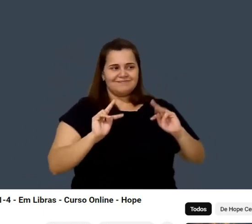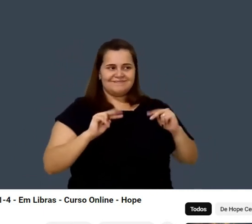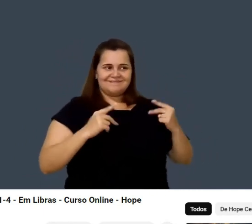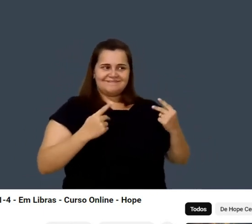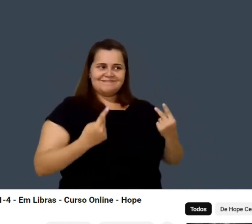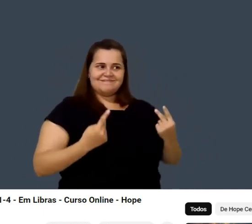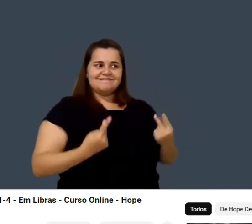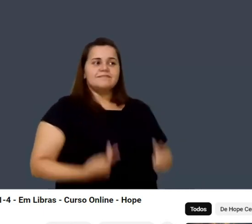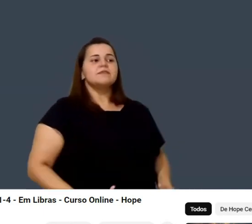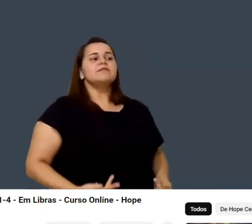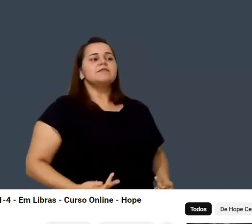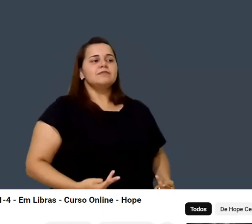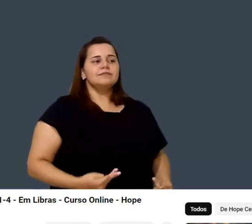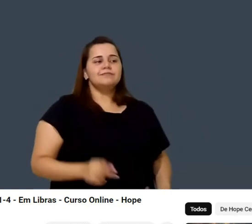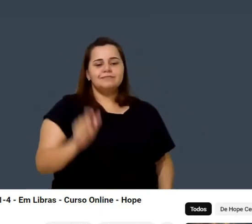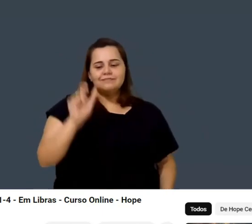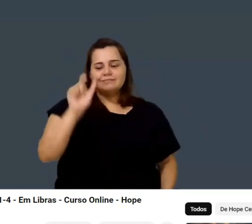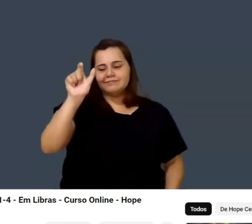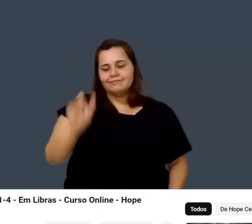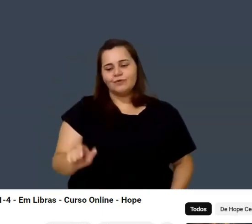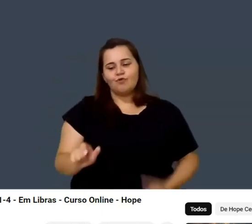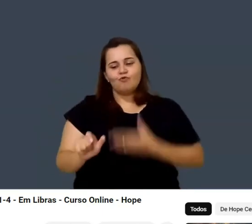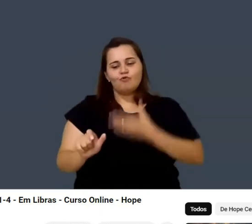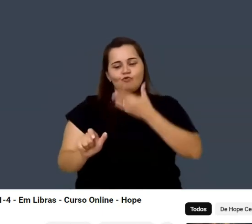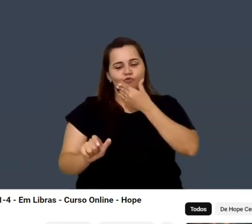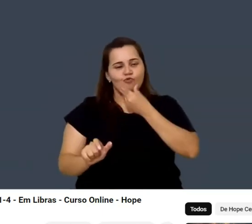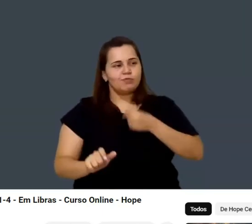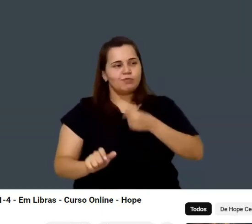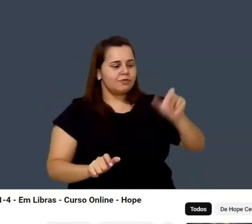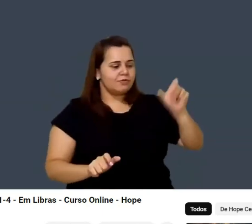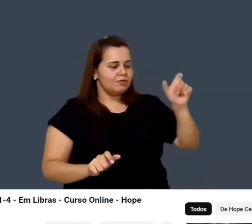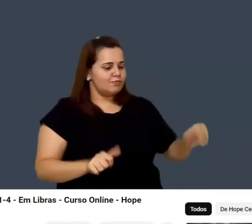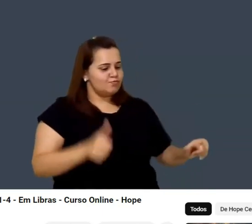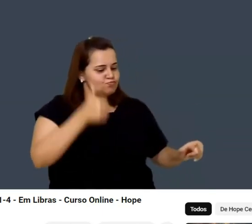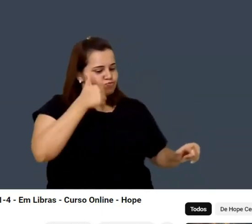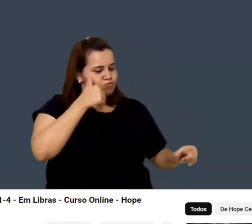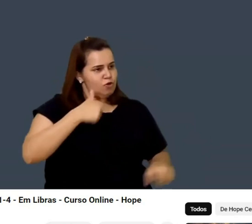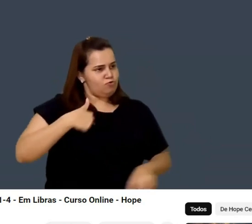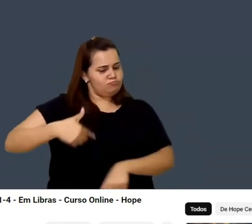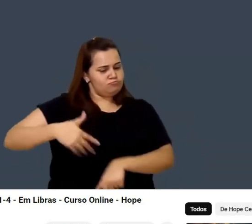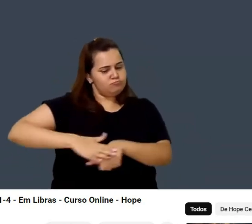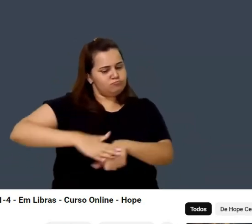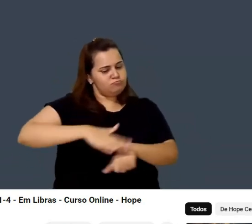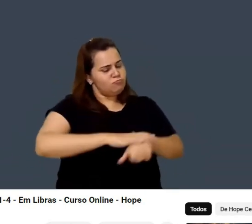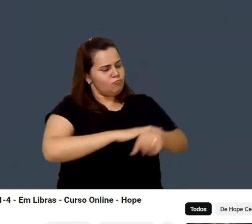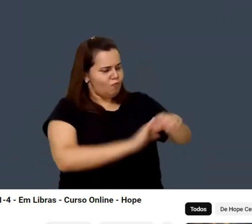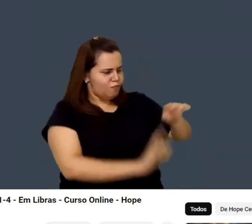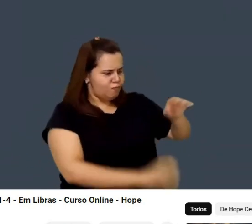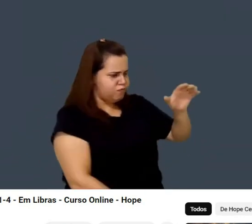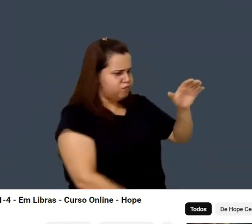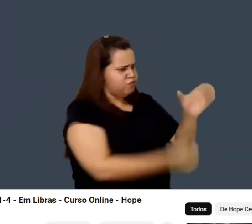o quê? Nós vamos criar o ser humano, um homem e a